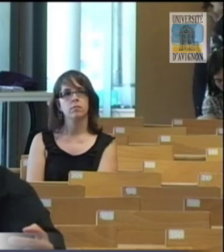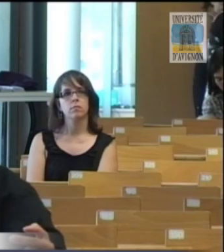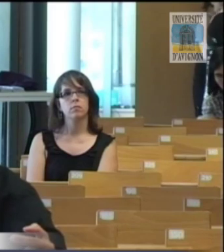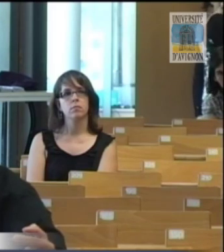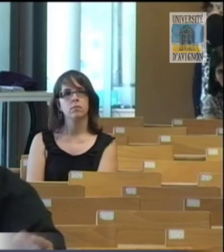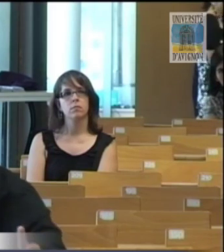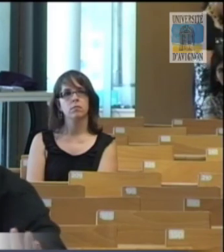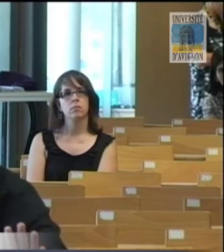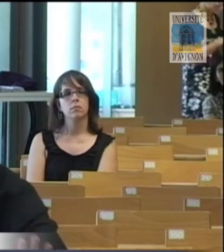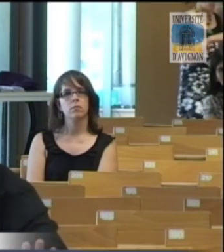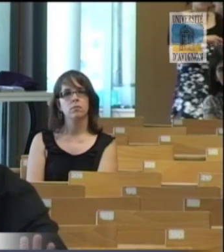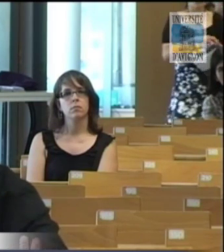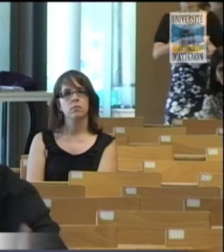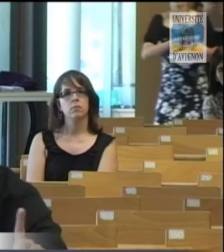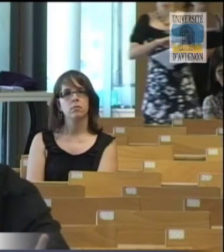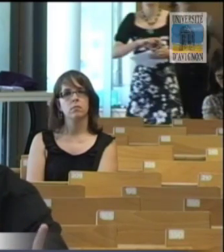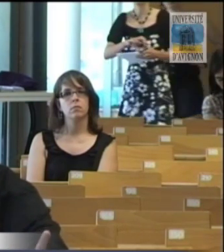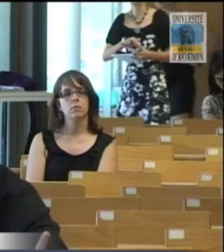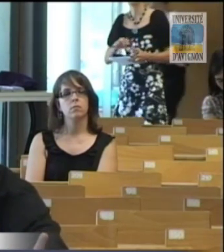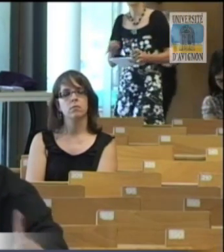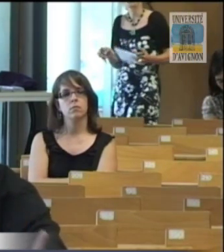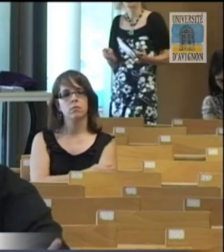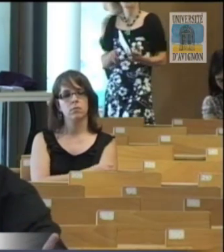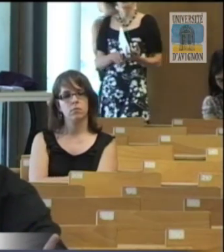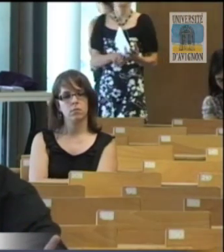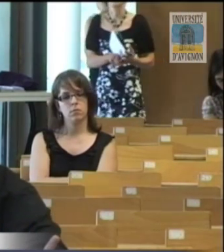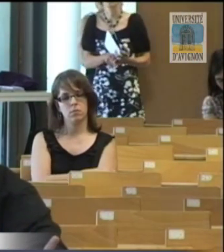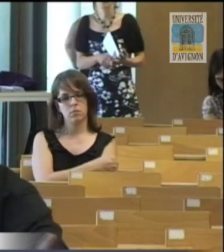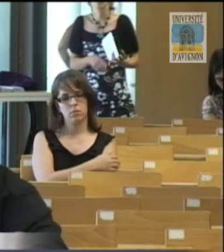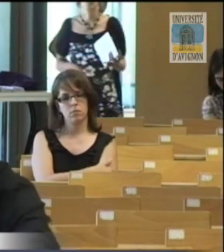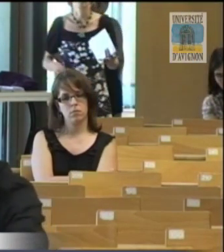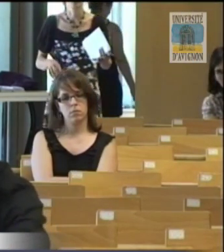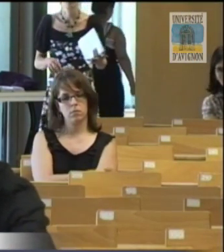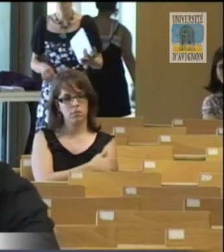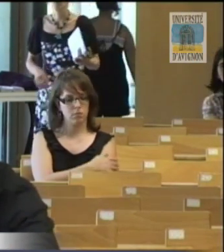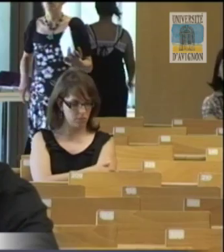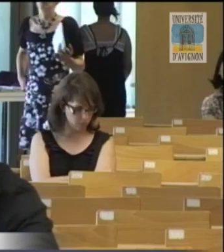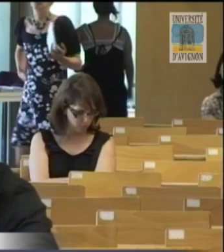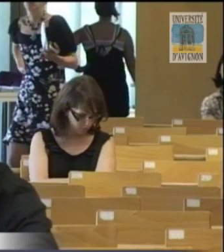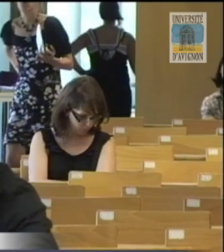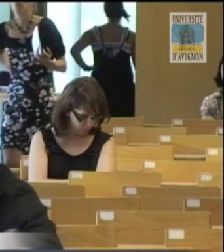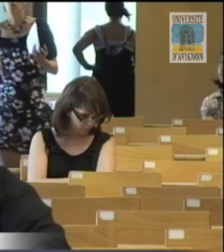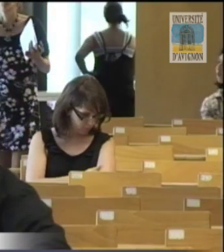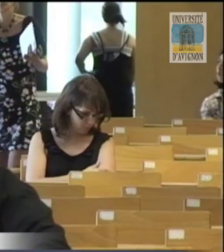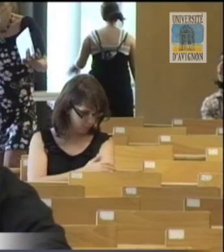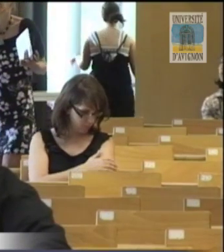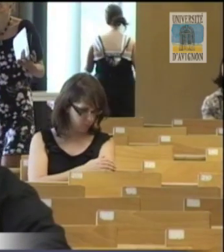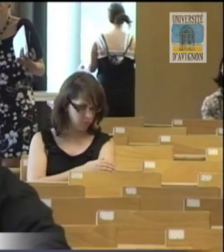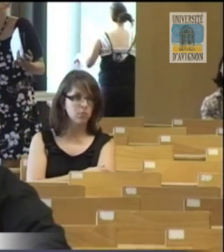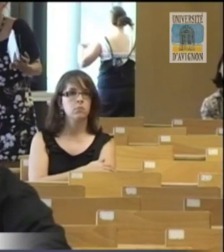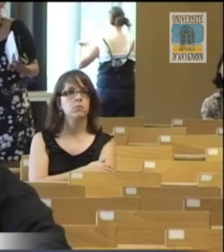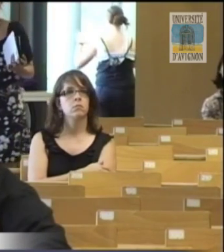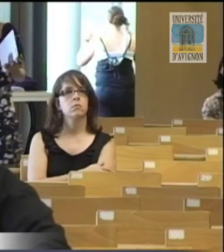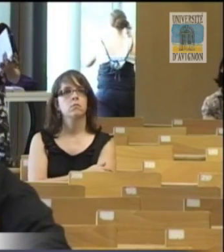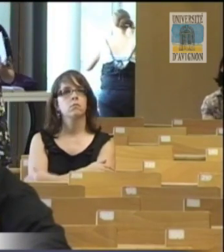mêmes compétences qu'il y a. C'est un autre combat, parce que pour l'instant, à niveau de diplôme équivalent, c'est-à-dire un bac plus 5 formé à l'ENA et un bac plus 5 formé à